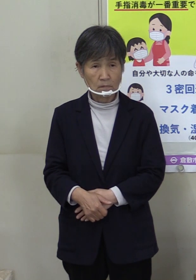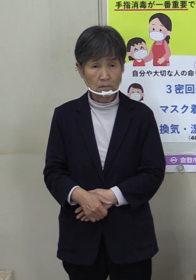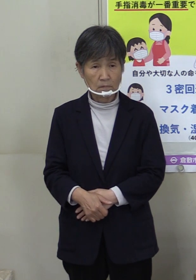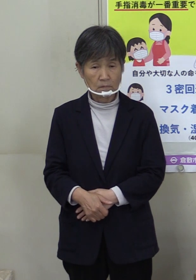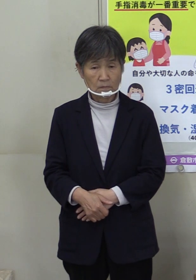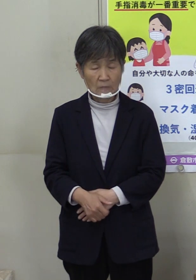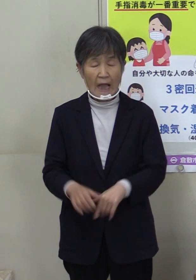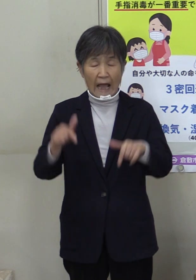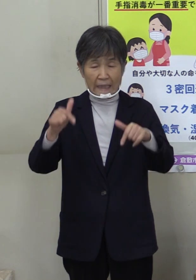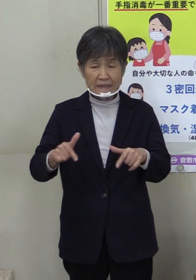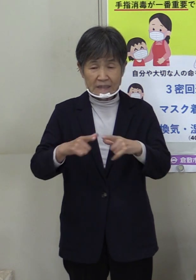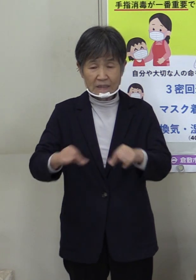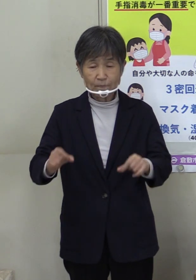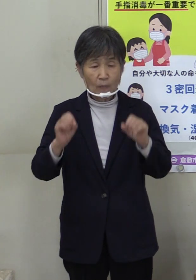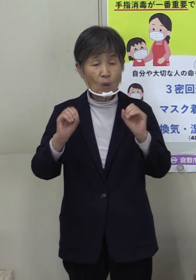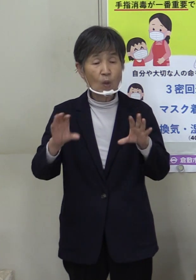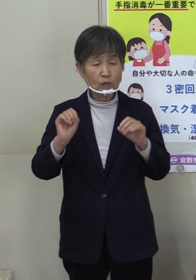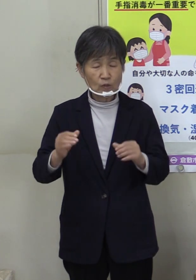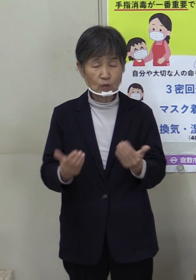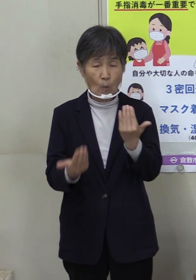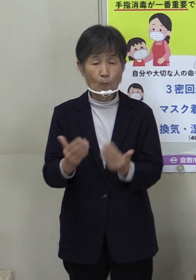でしょうか。すいません、西日本放送森山です。